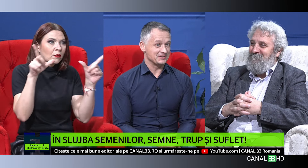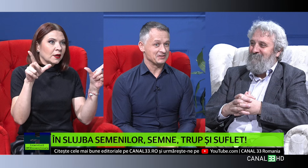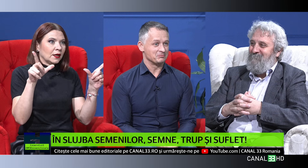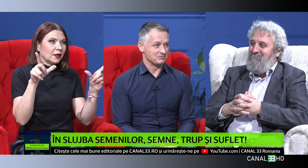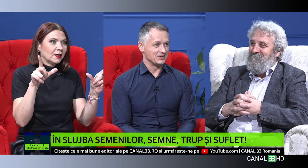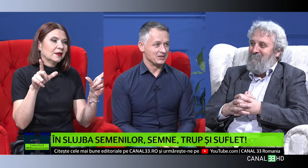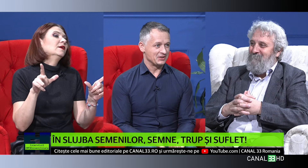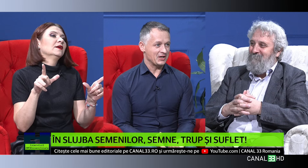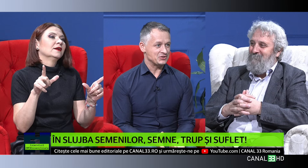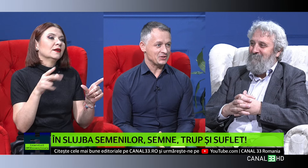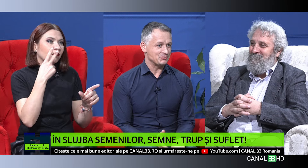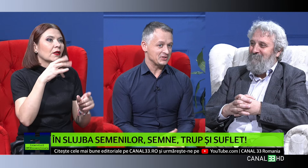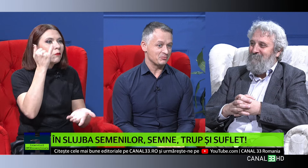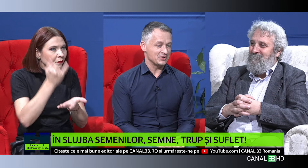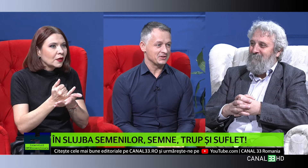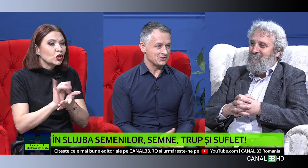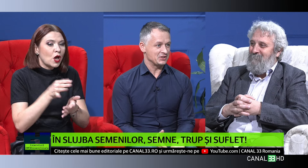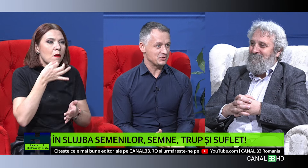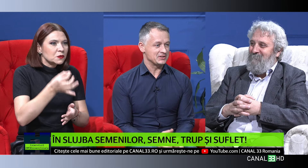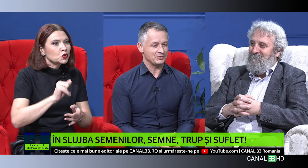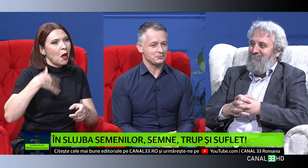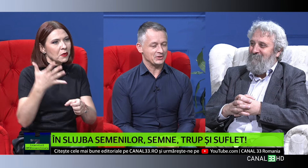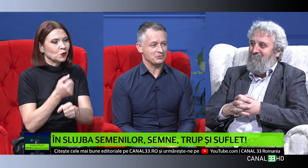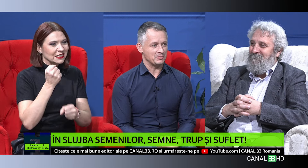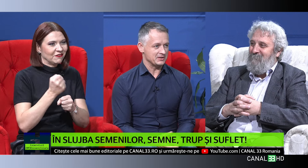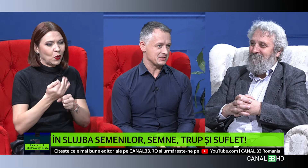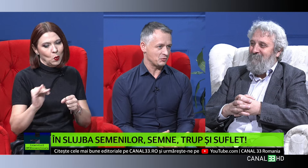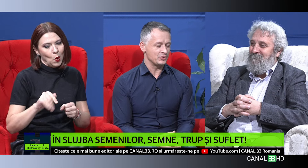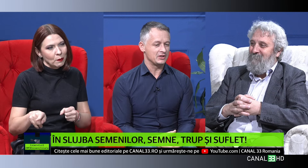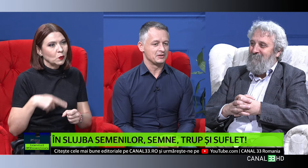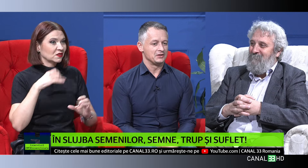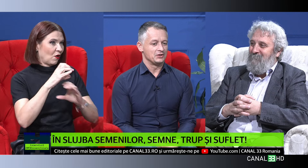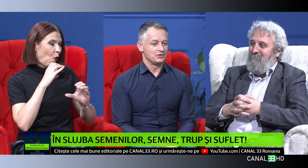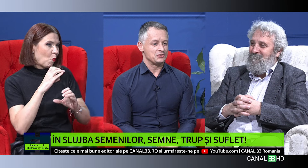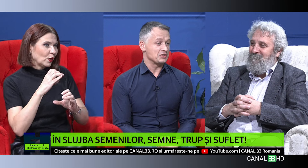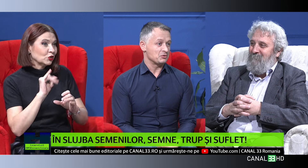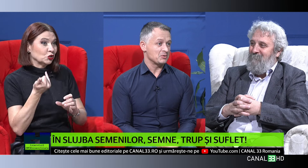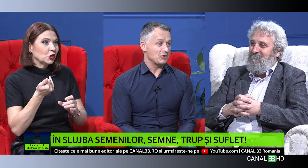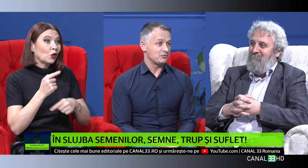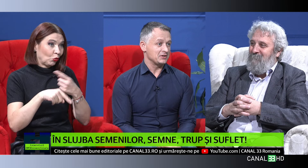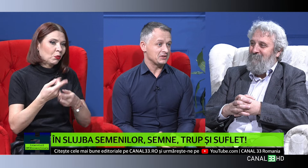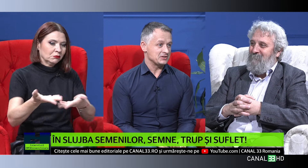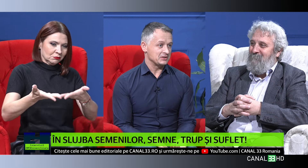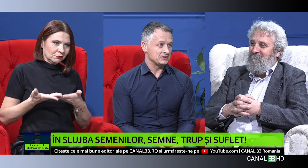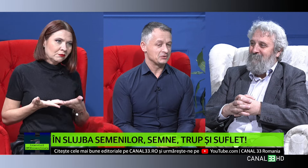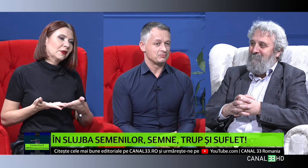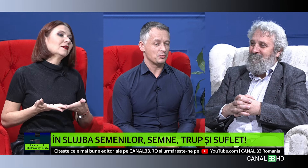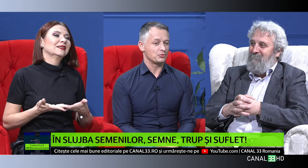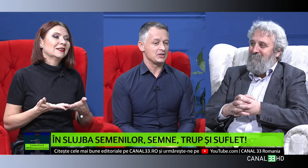că chiar ceea ce am spus am și reușit să fac cu acel copil, adică să comunic. Și cele de urmă mi-a oferit această